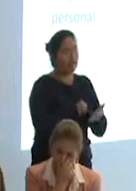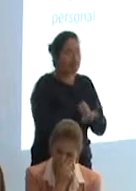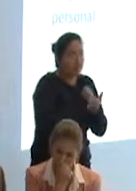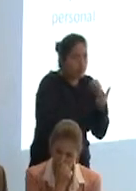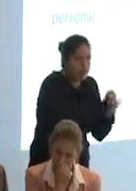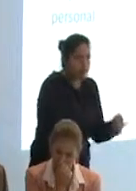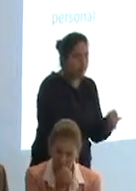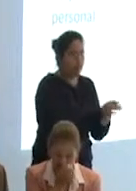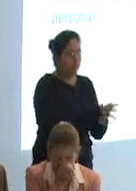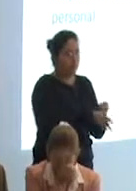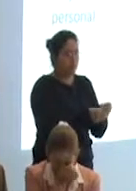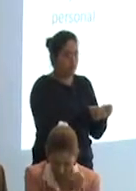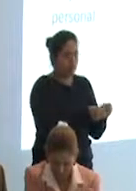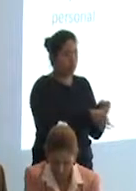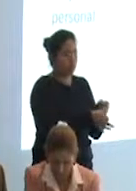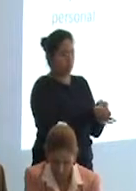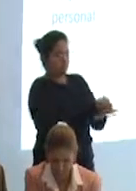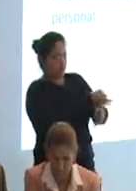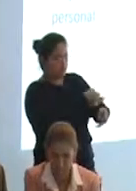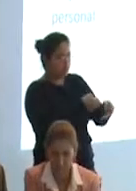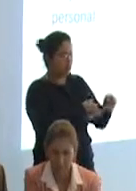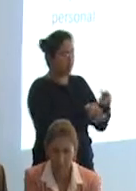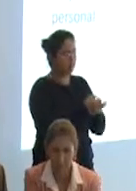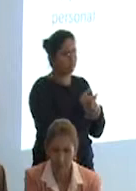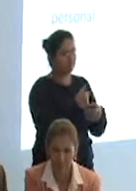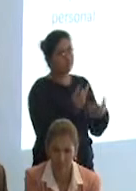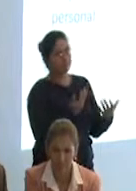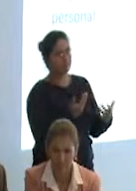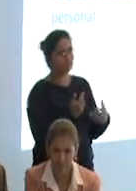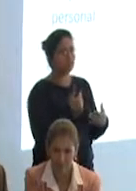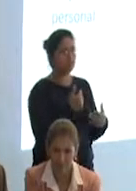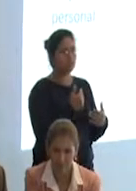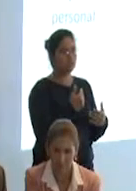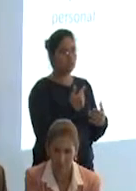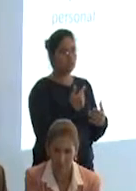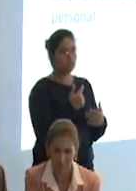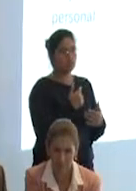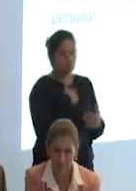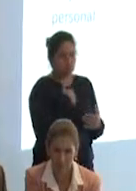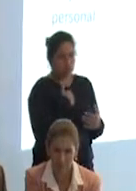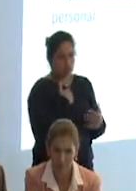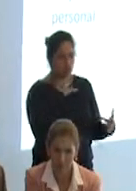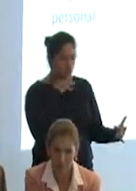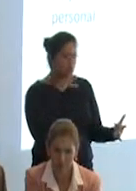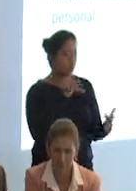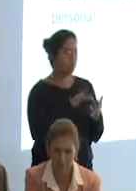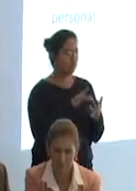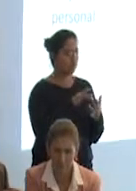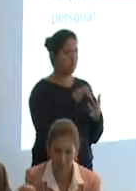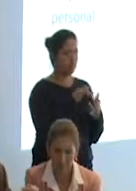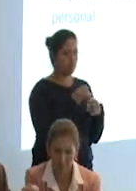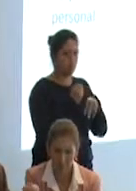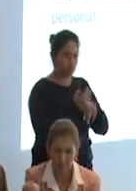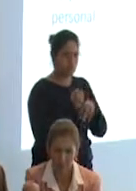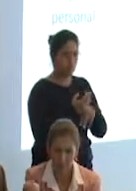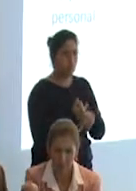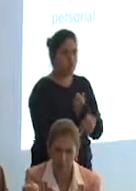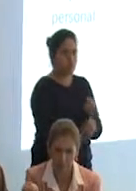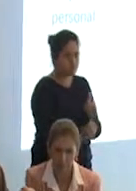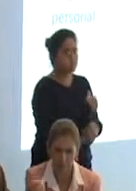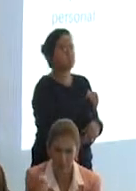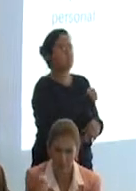y reformulan. Yo, en tanto que docente de bachillerato, tuve un